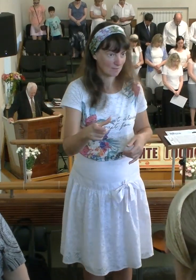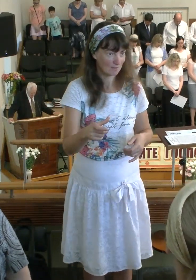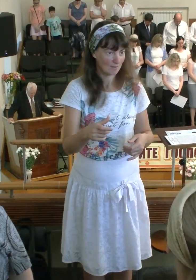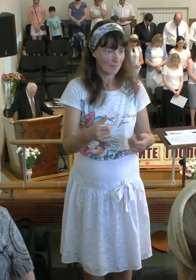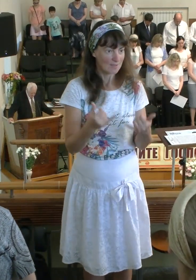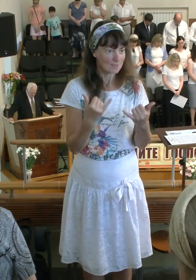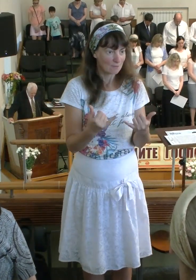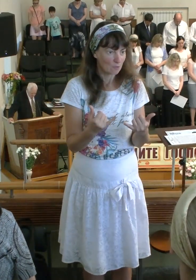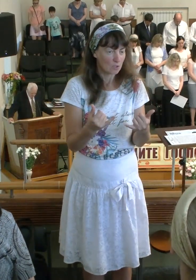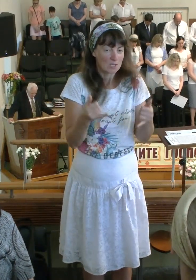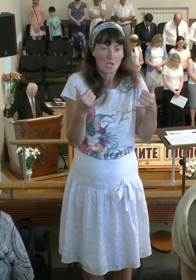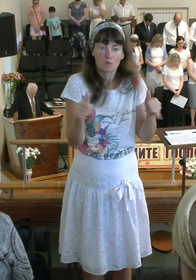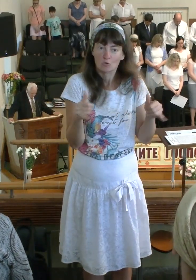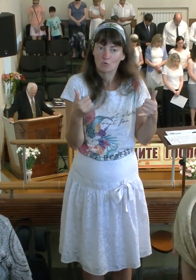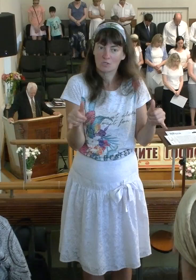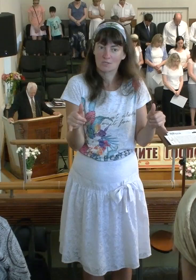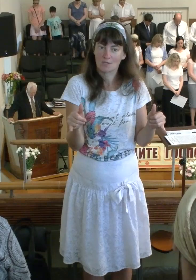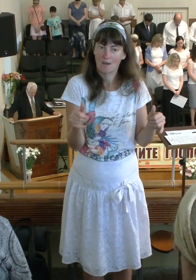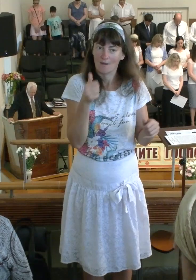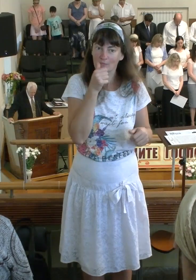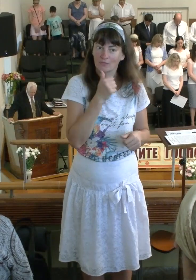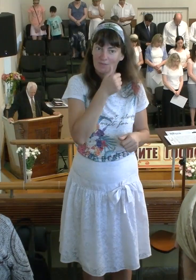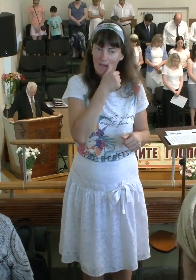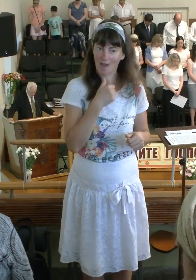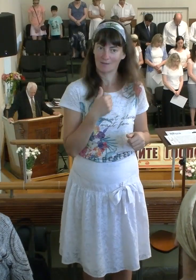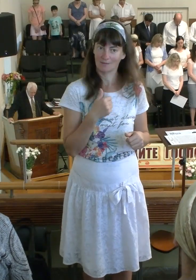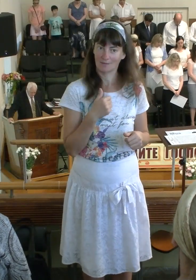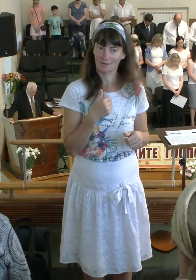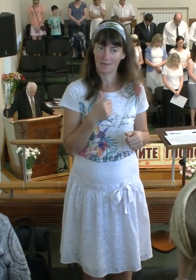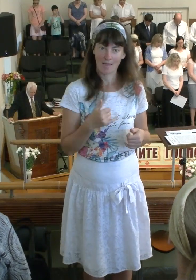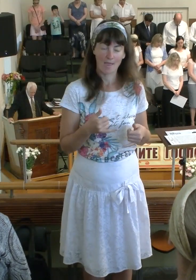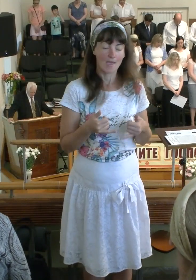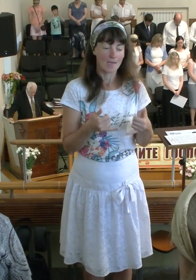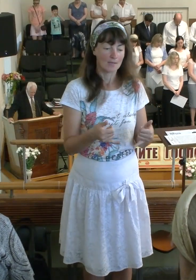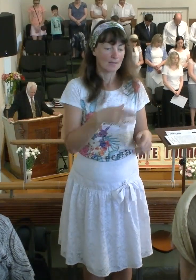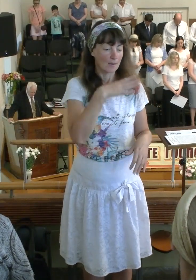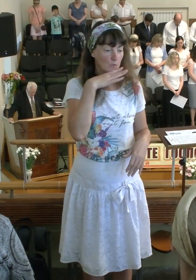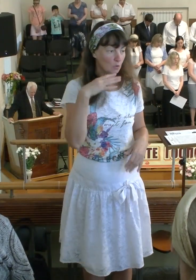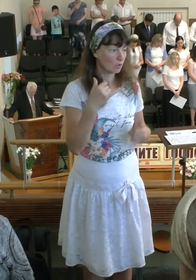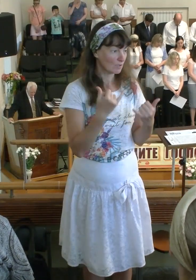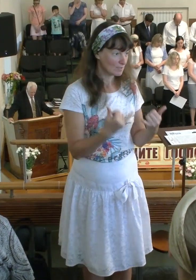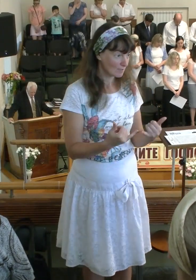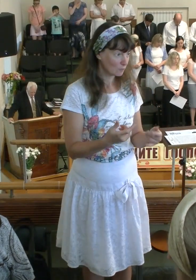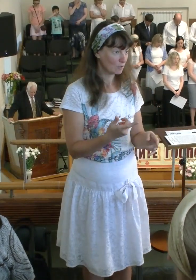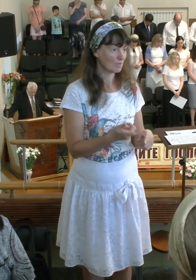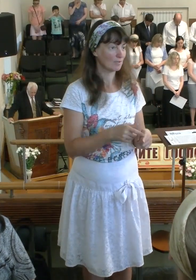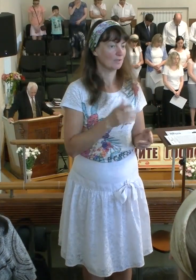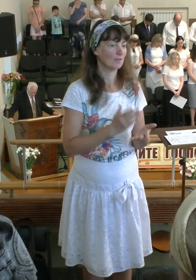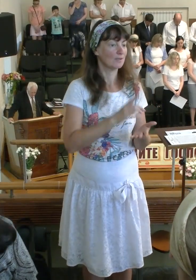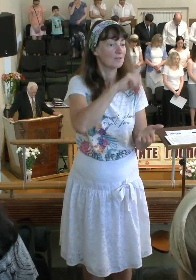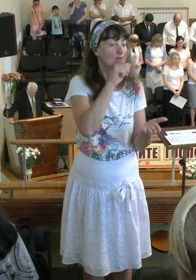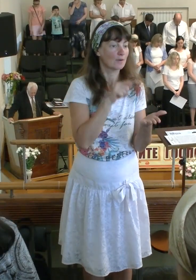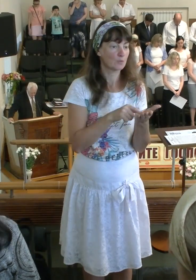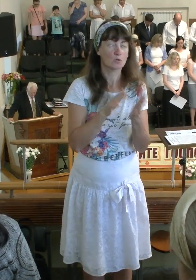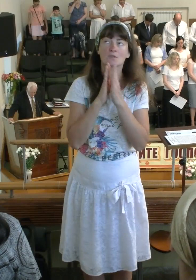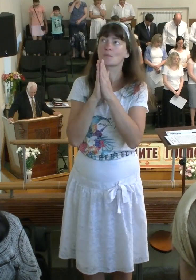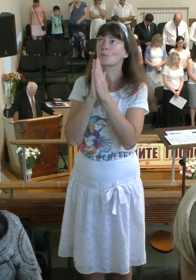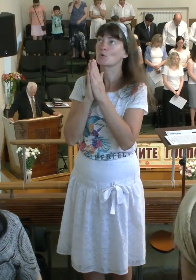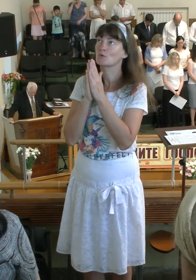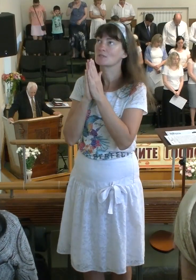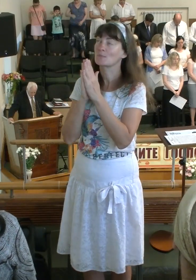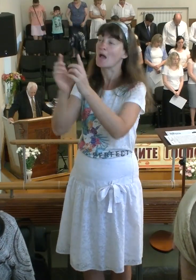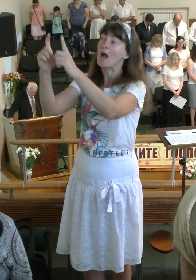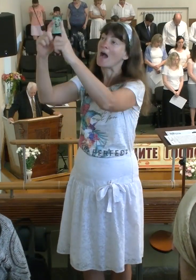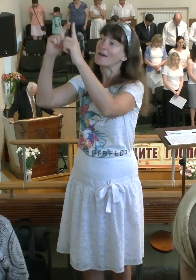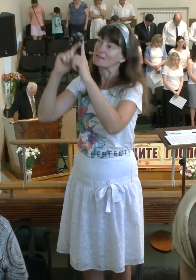загадка, для многих из нас сегодня это вопросы, и мы просим Тебя ответь сегодня